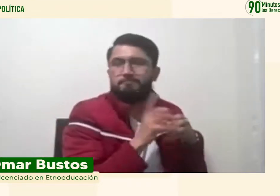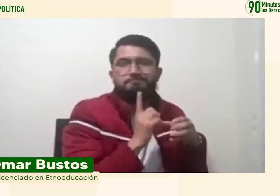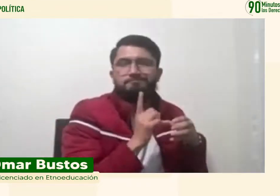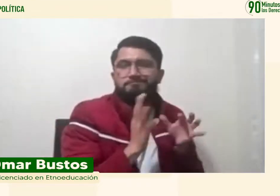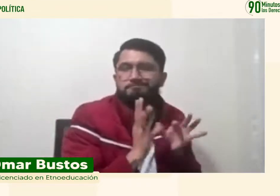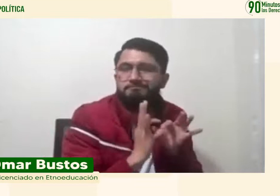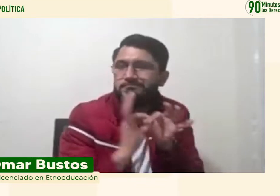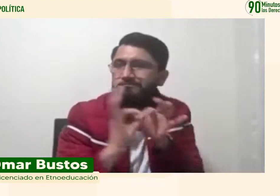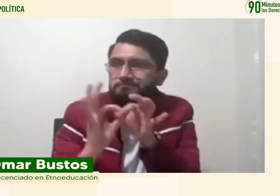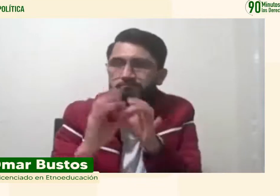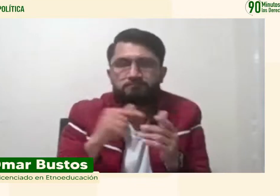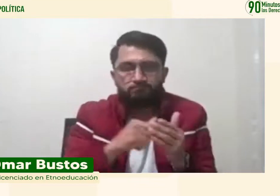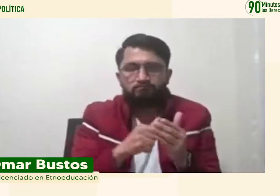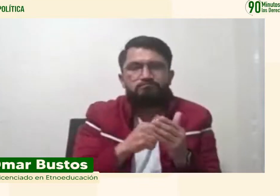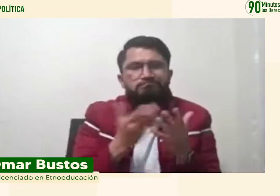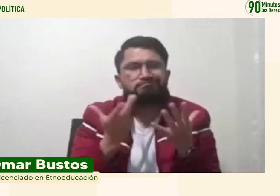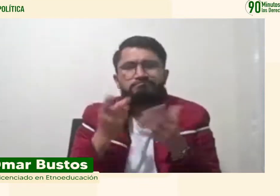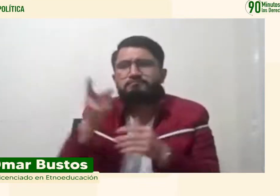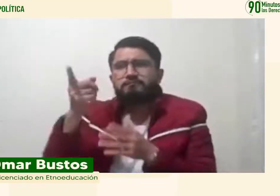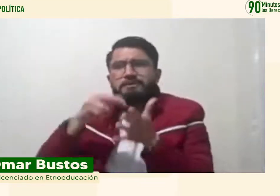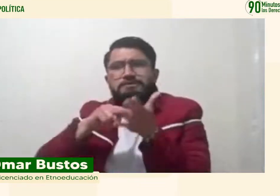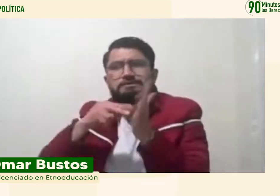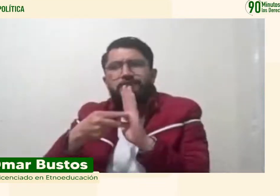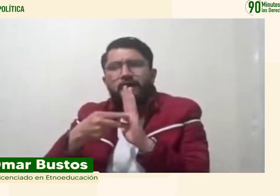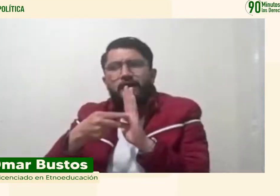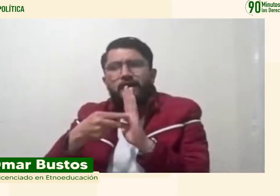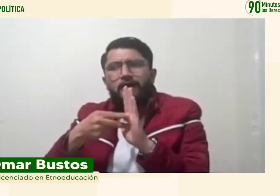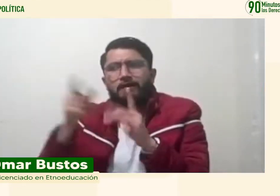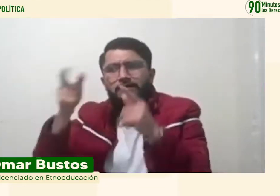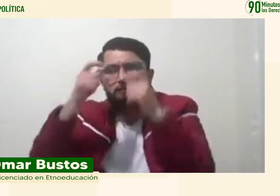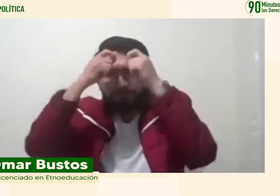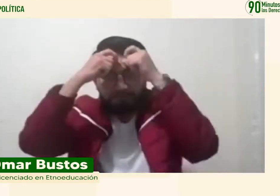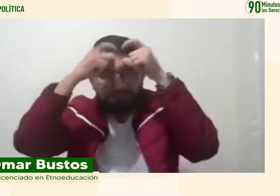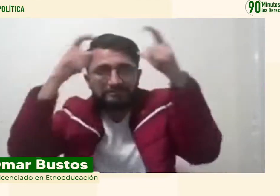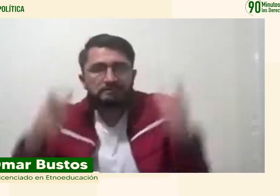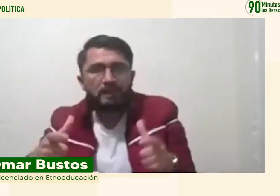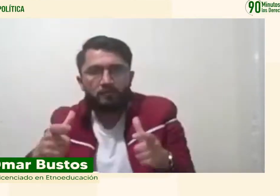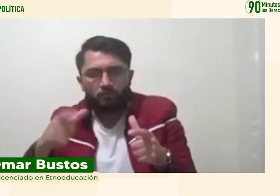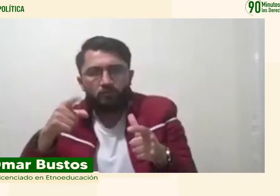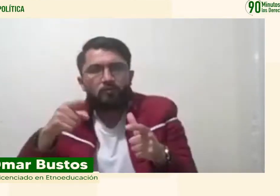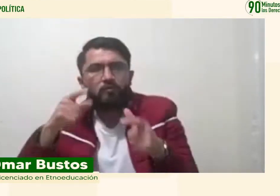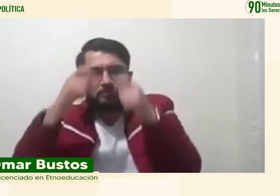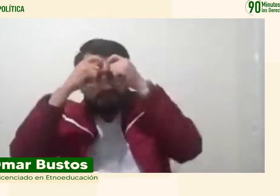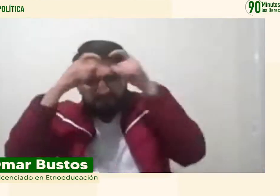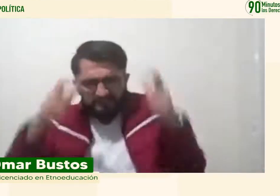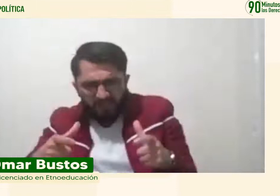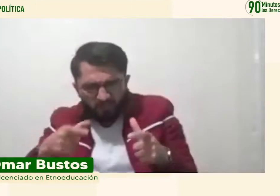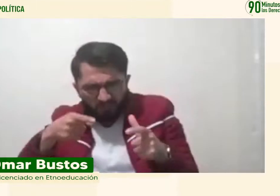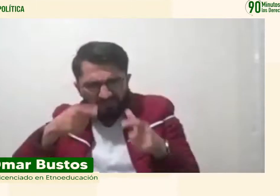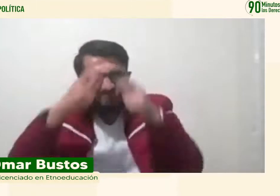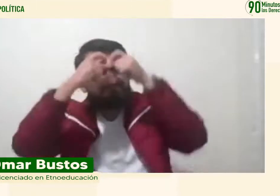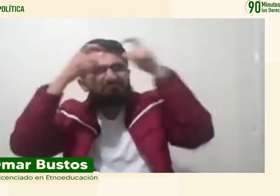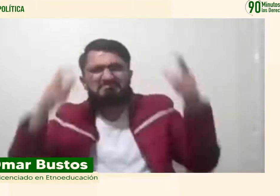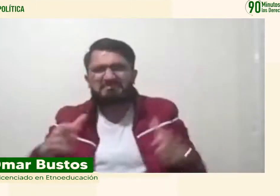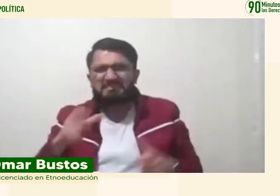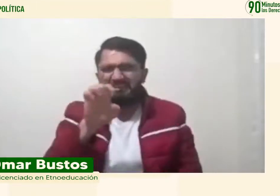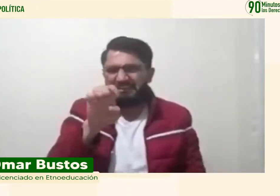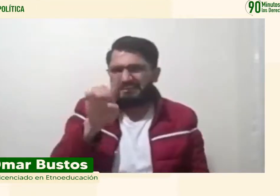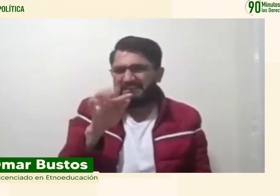como reciben la información es importante que estén unidos a la política vemos a la organización del estado que